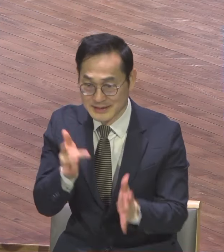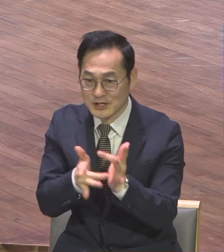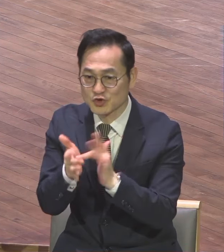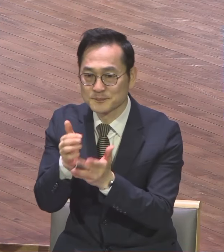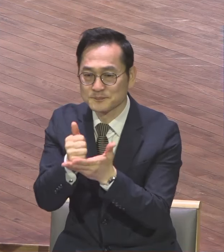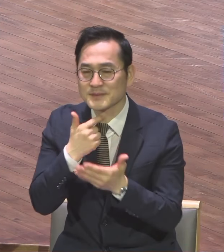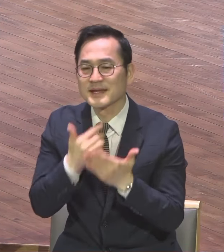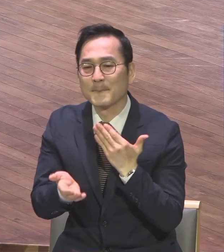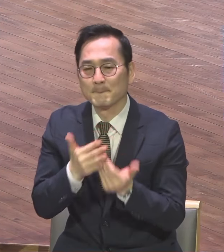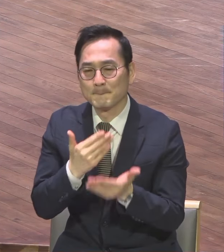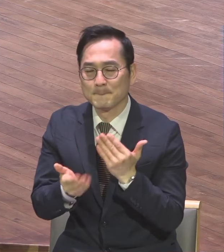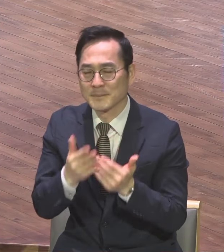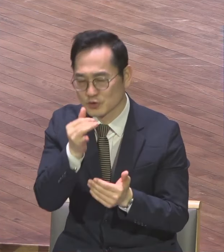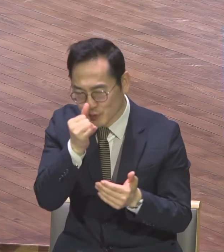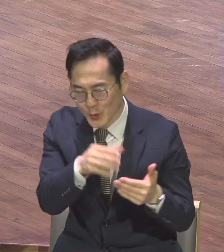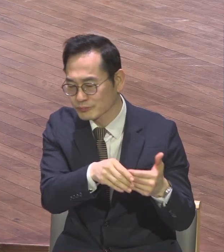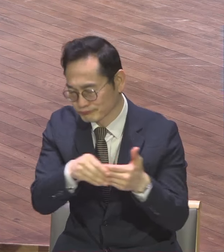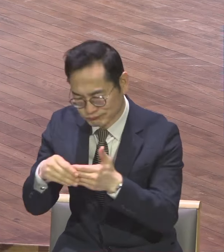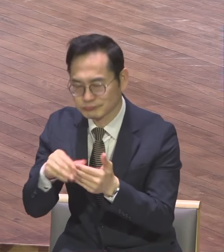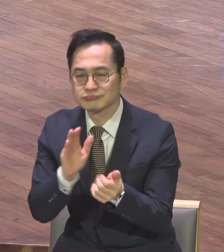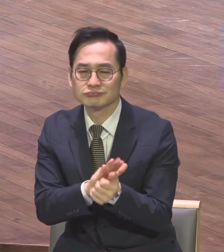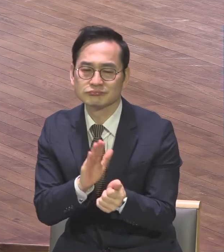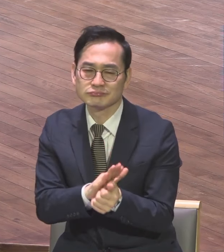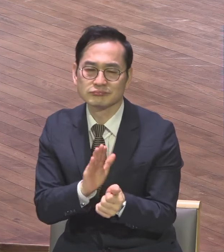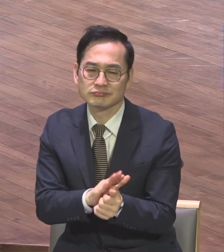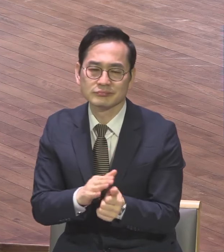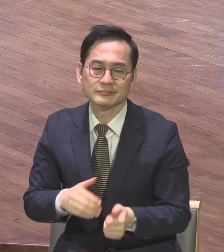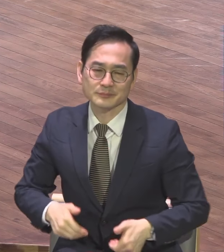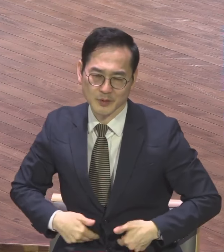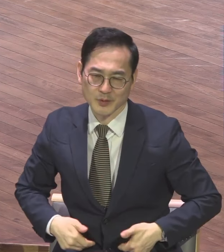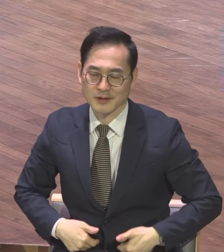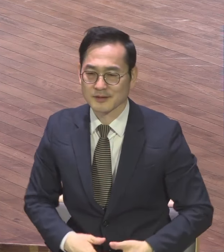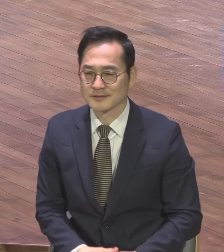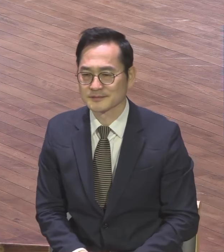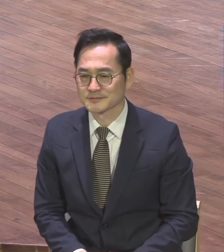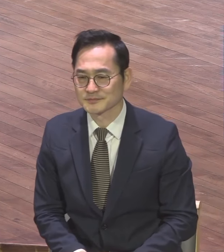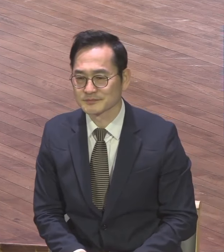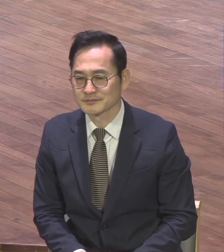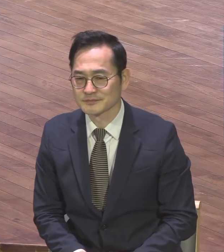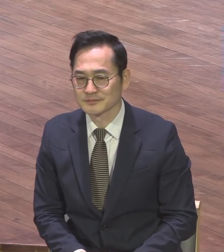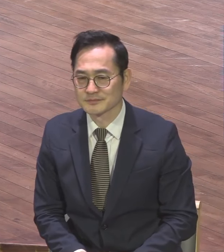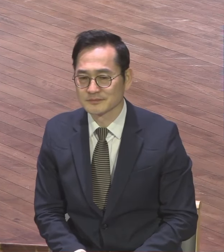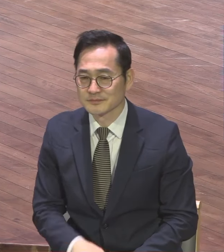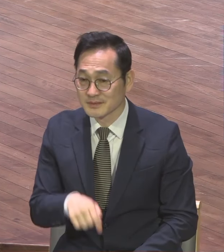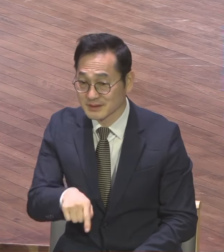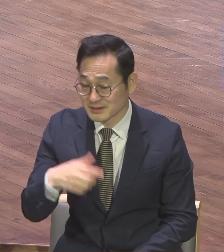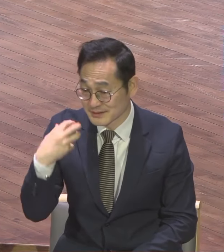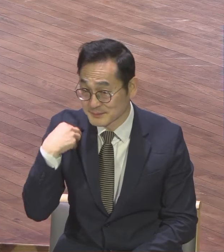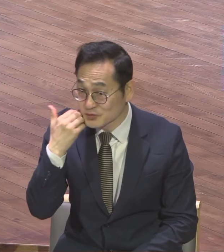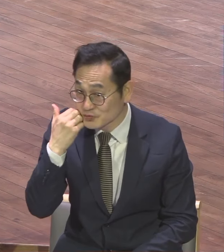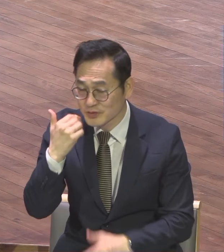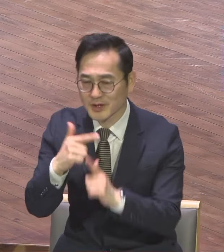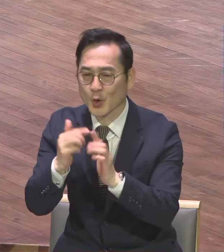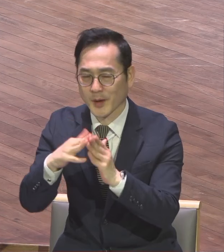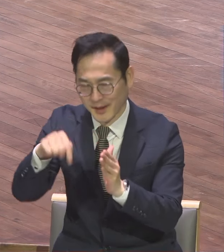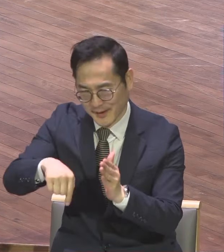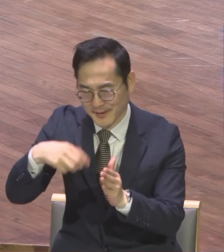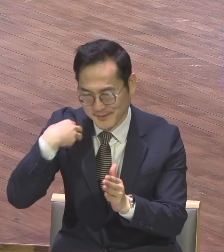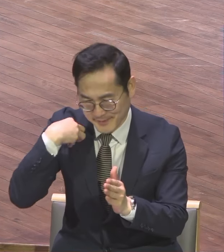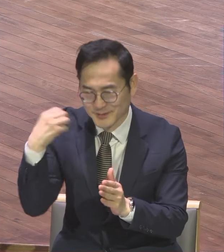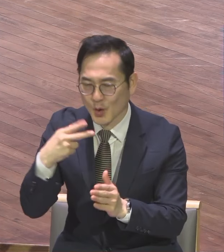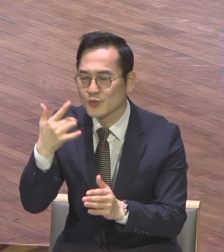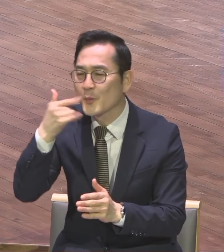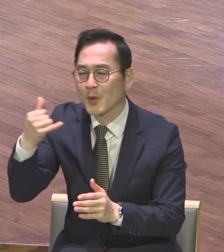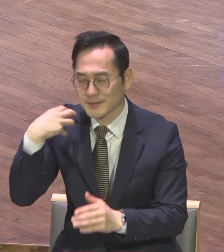양육해라, 인도해라. 이런 영적 환경을 조성하는 것이 우리 교회고 또 부모에게 주어진